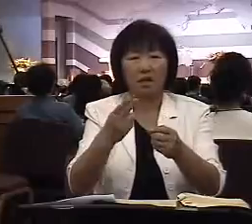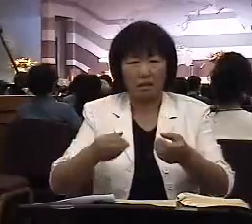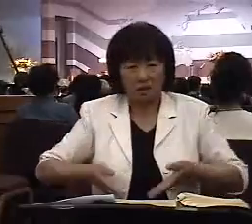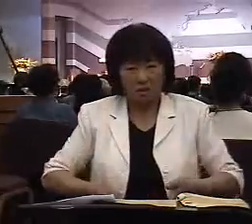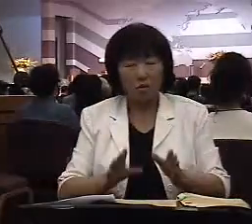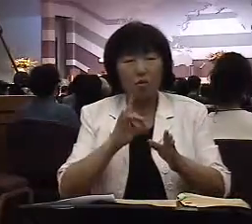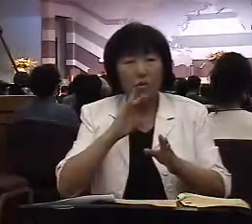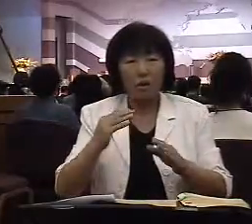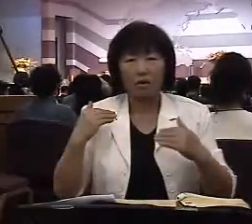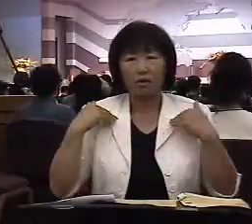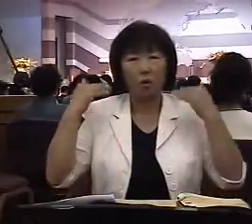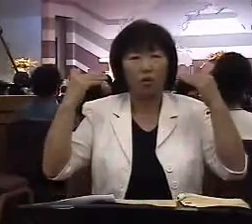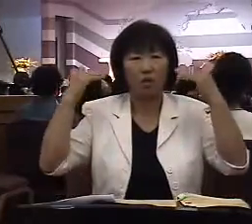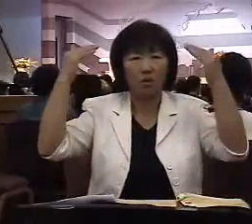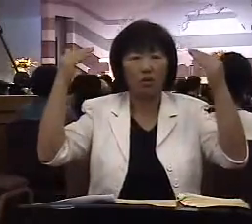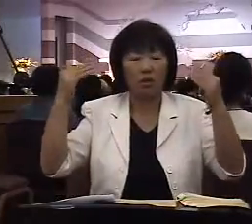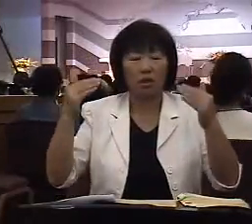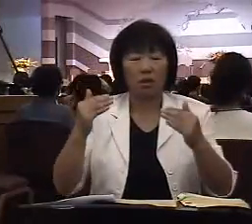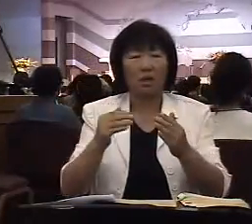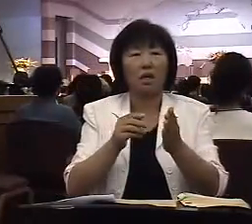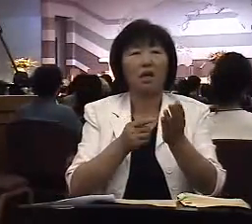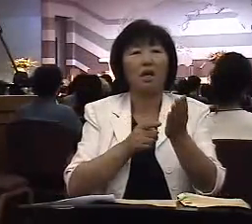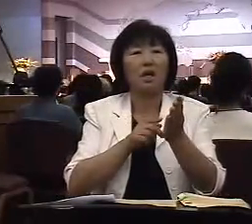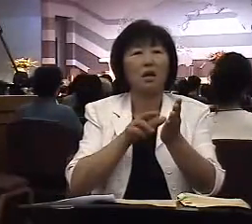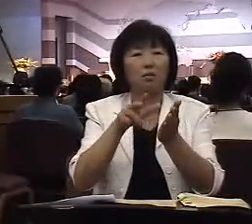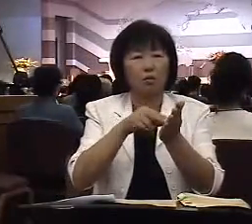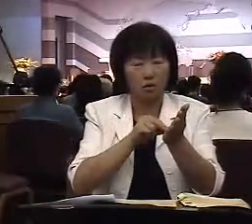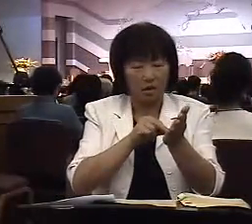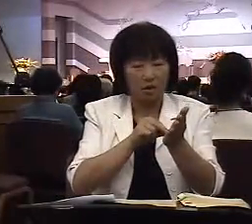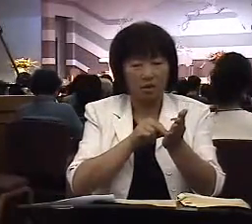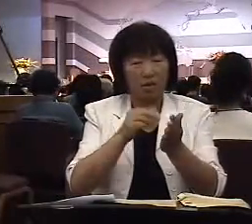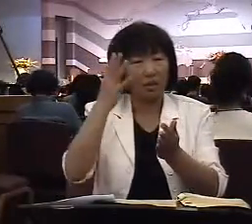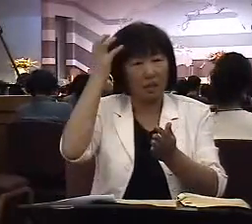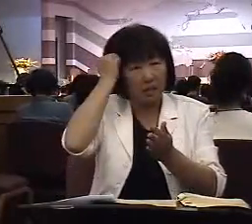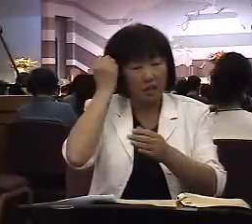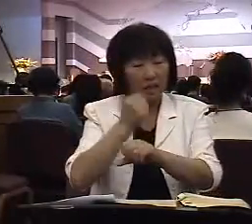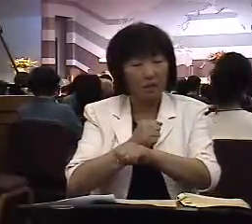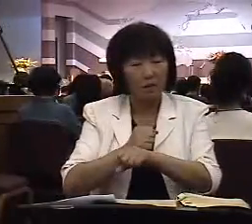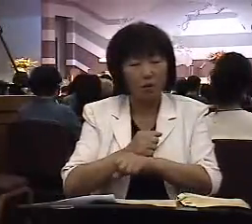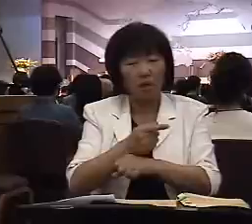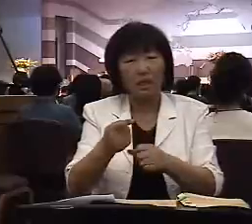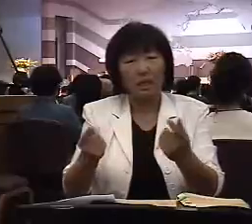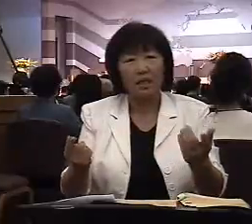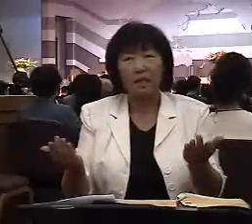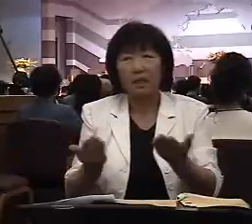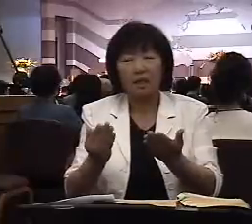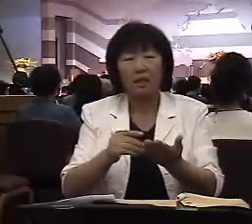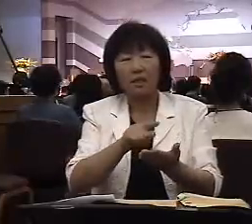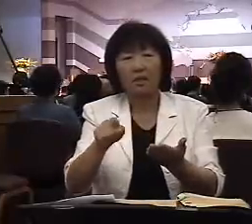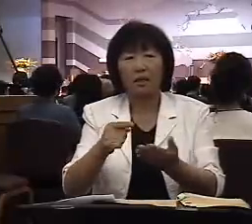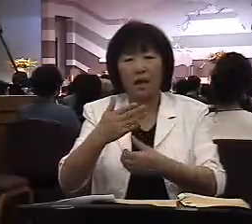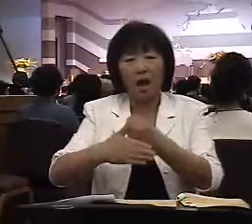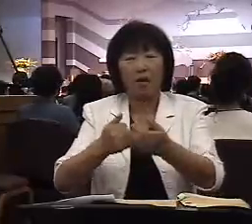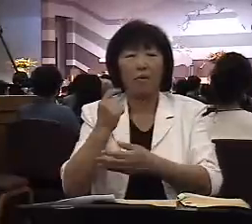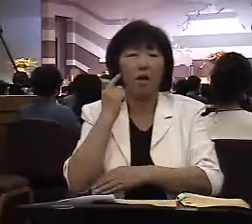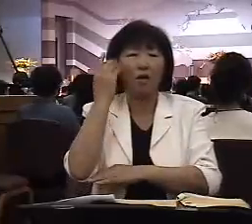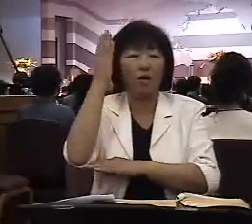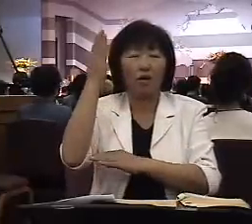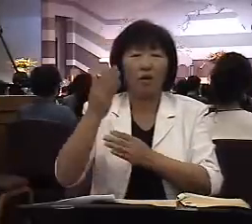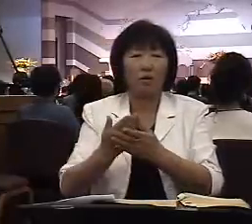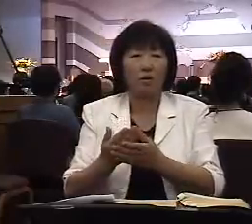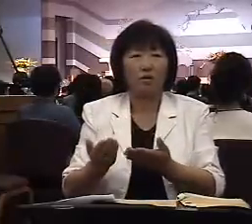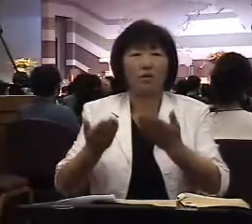아니라 성장과 성숙의 이슈라는 사실을 여러분 기억하시고 이 일들을 통해서 하나님께 영광 돌리시는 여러분 되시기를 우리 주님의